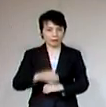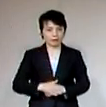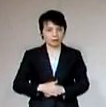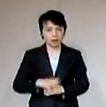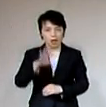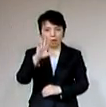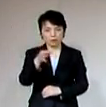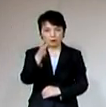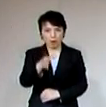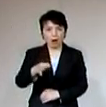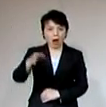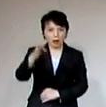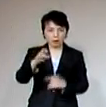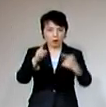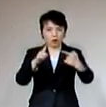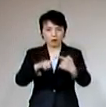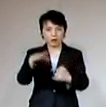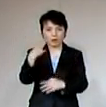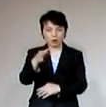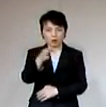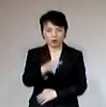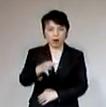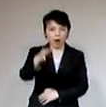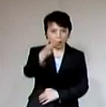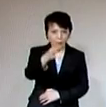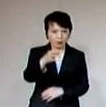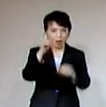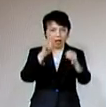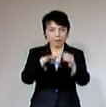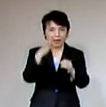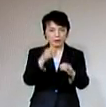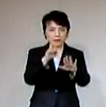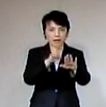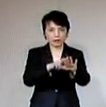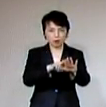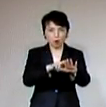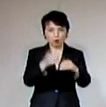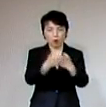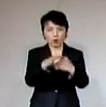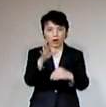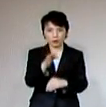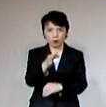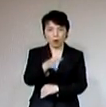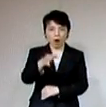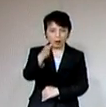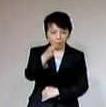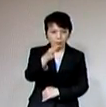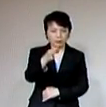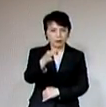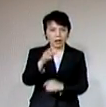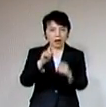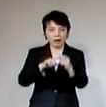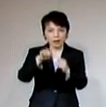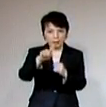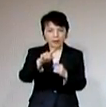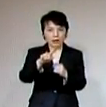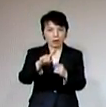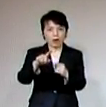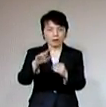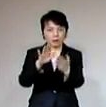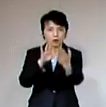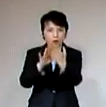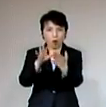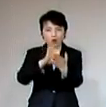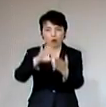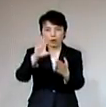は上がる、公共料金も上がる、年金や医療の保険料も上がる、来年からそしていよいよ